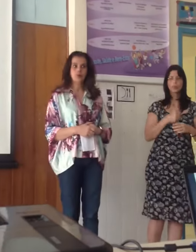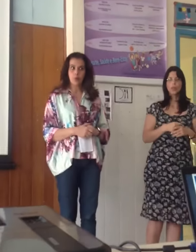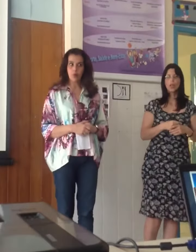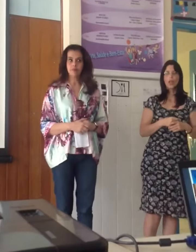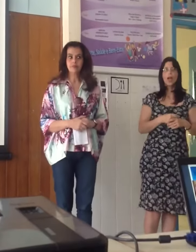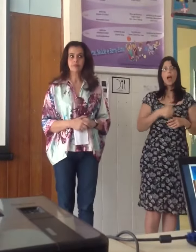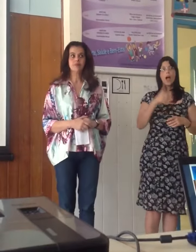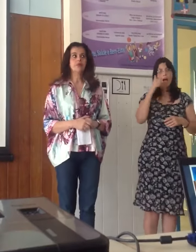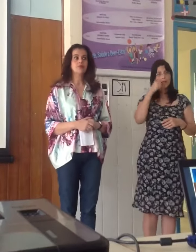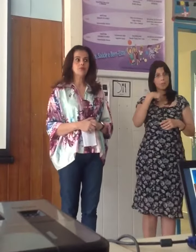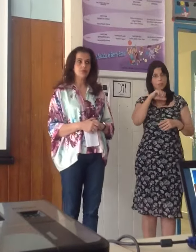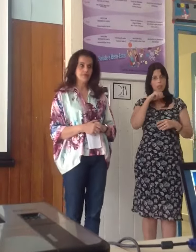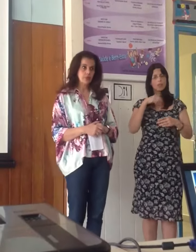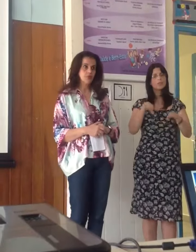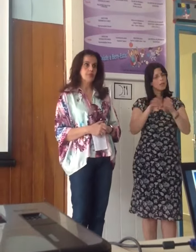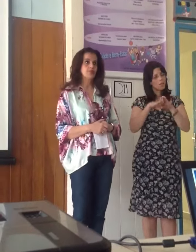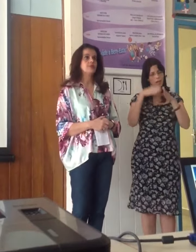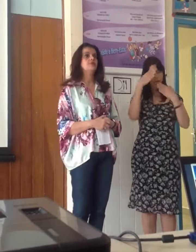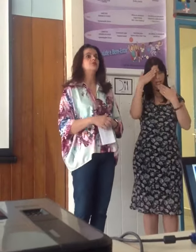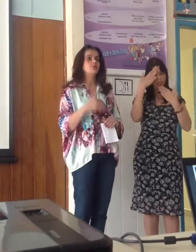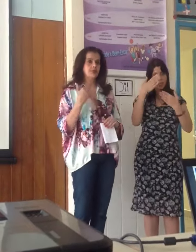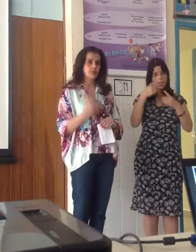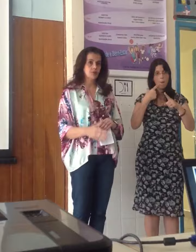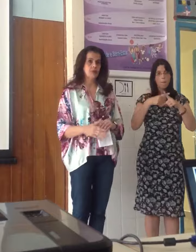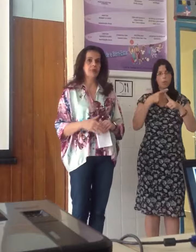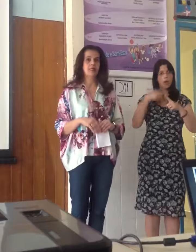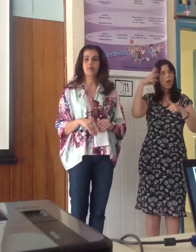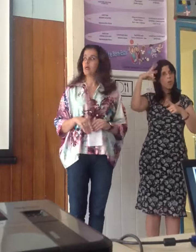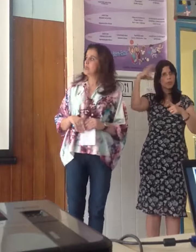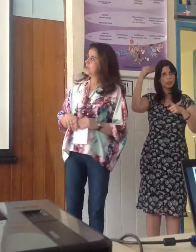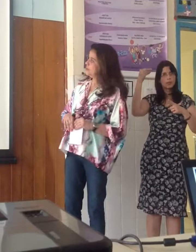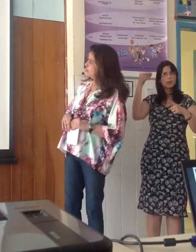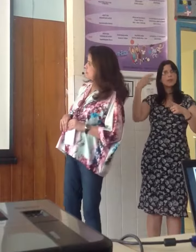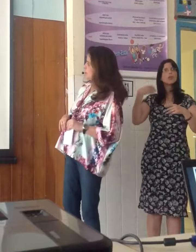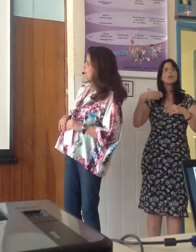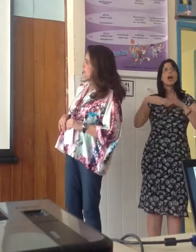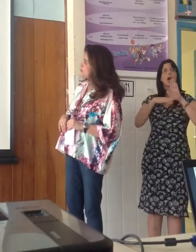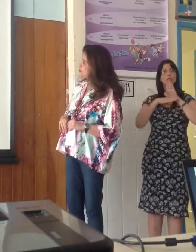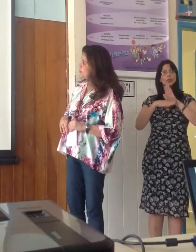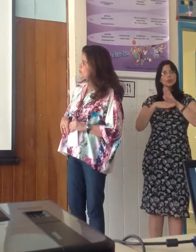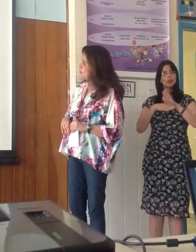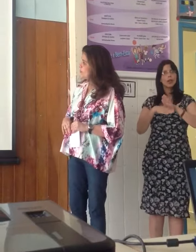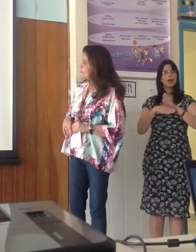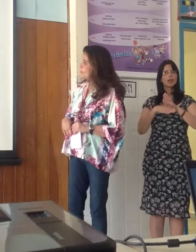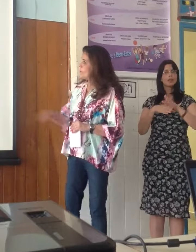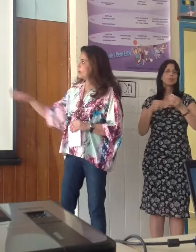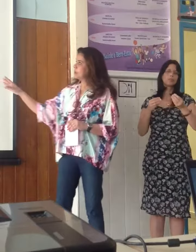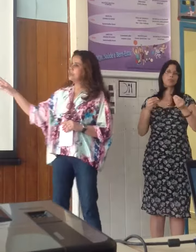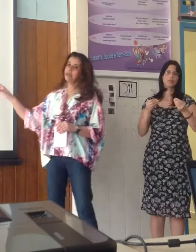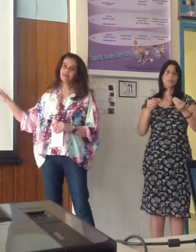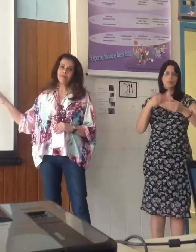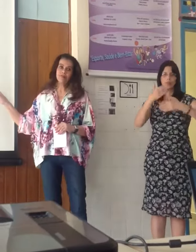foi muito bom. Isso já avançou bastante, conseguiu terminar o ensino médio.